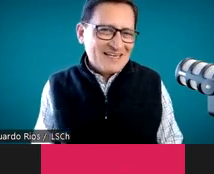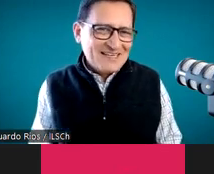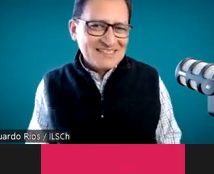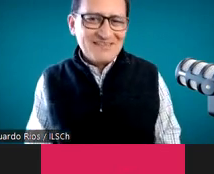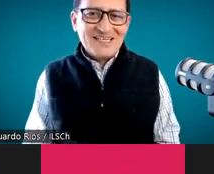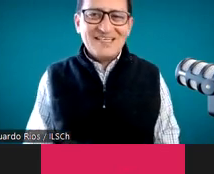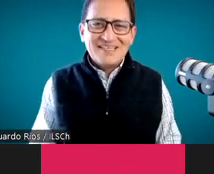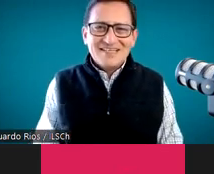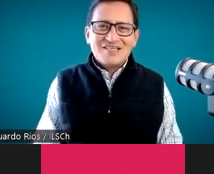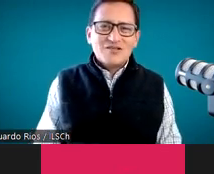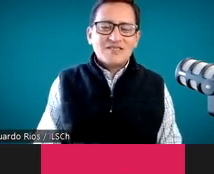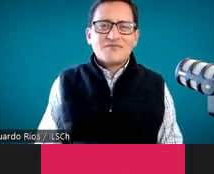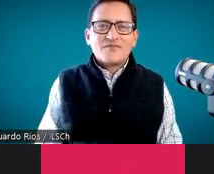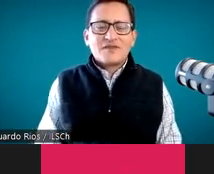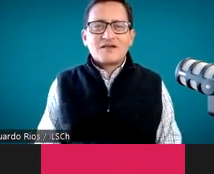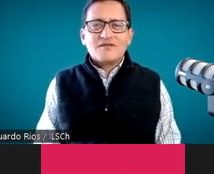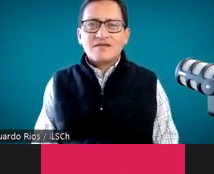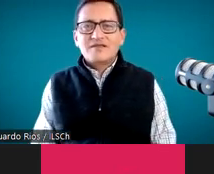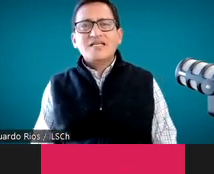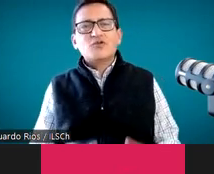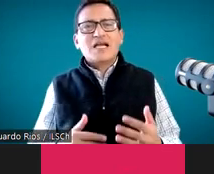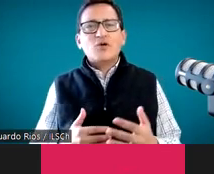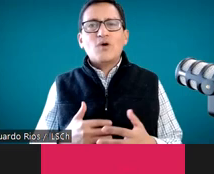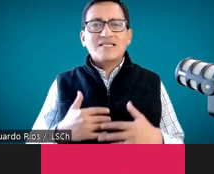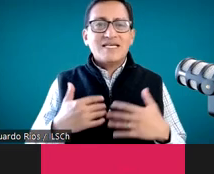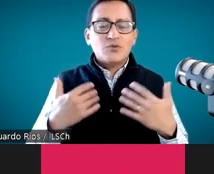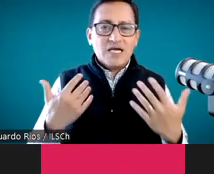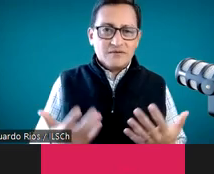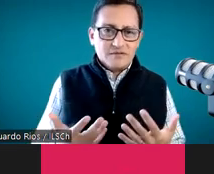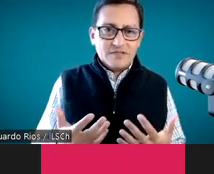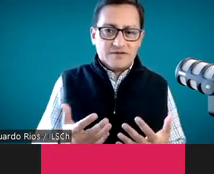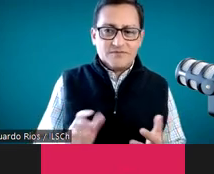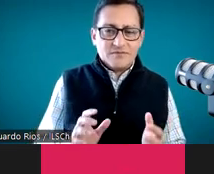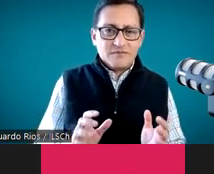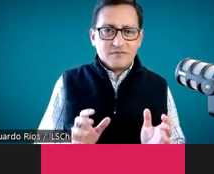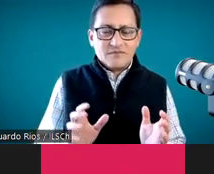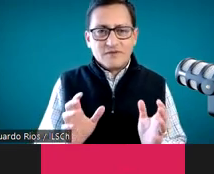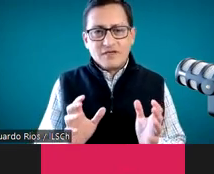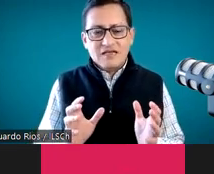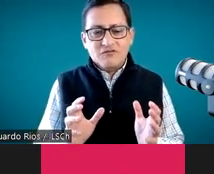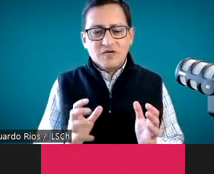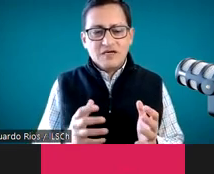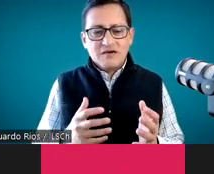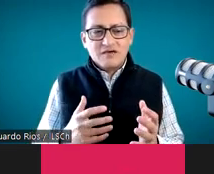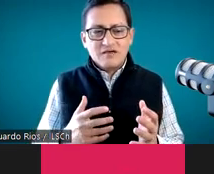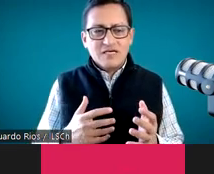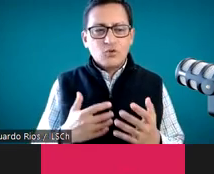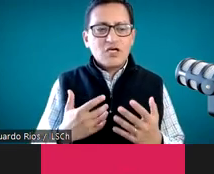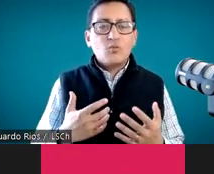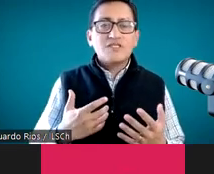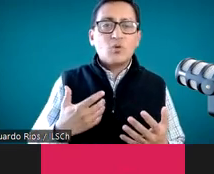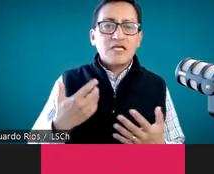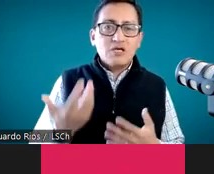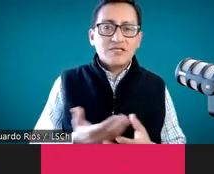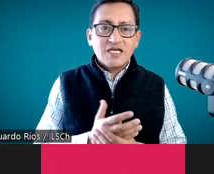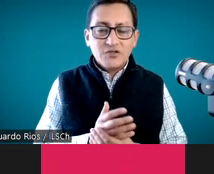natural, ¿se fijan? Entonces, dentro de la lengua de señas natural, o sea, la forma natural